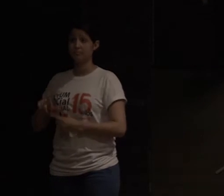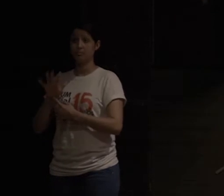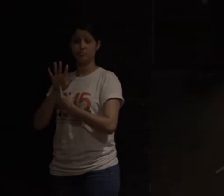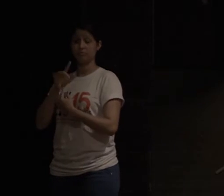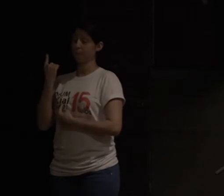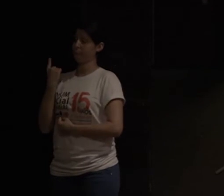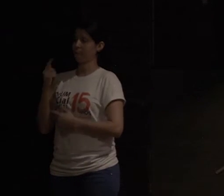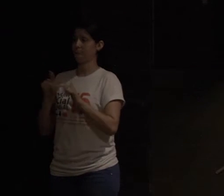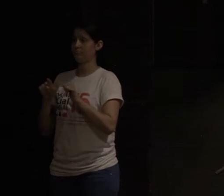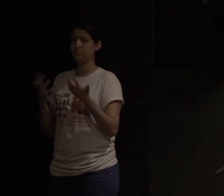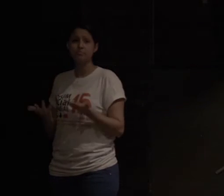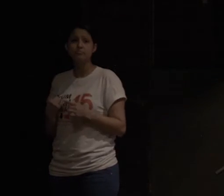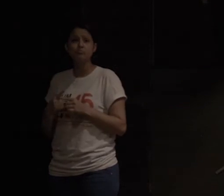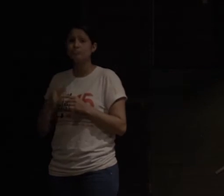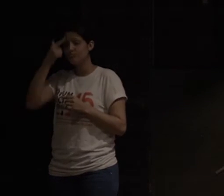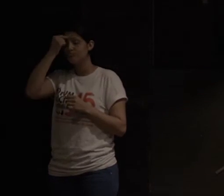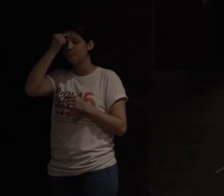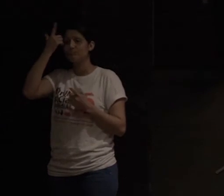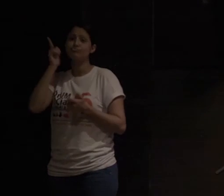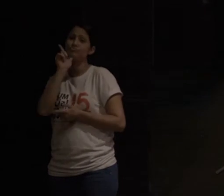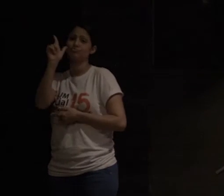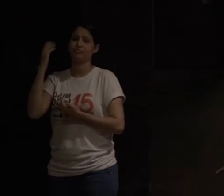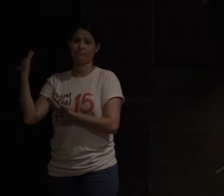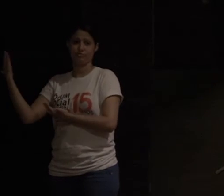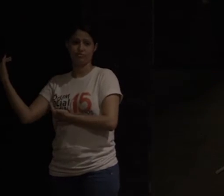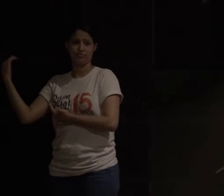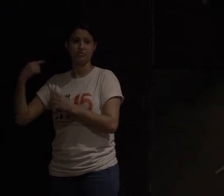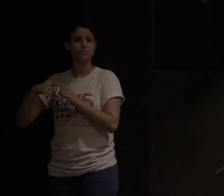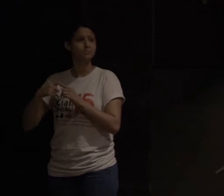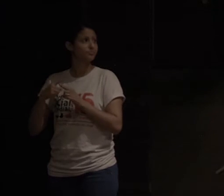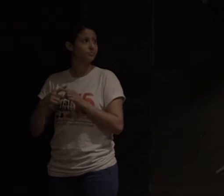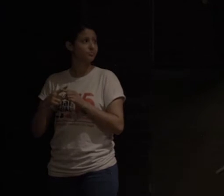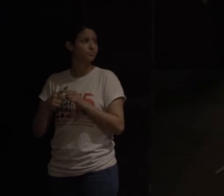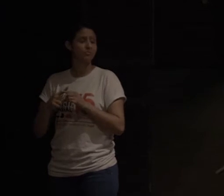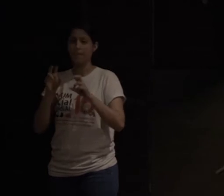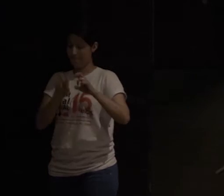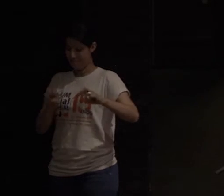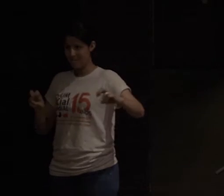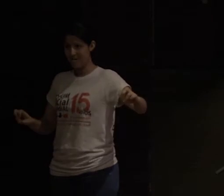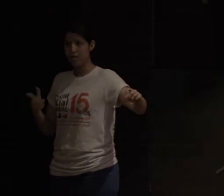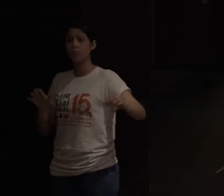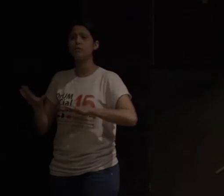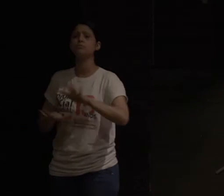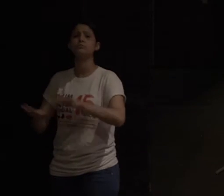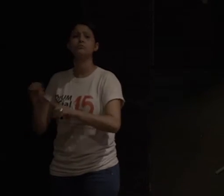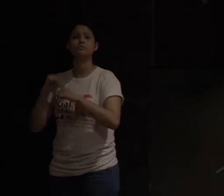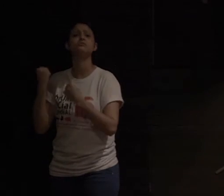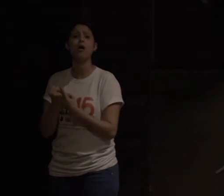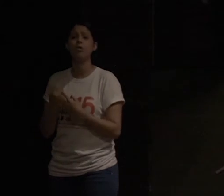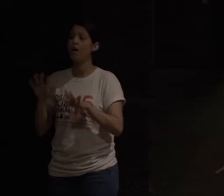o trabalho? Por que razão é que não é em coautoria? Por que razão é que as bancas não têm os movimentos sociais?